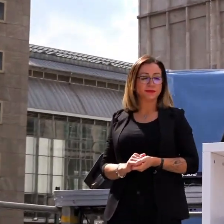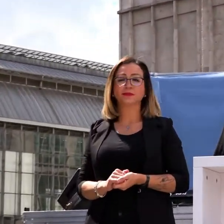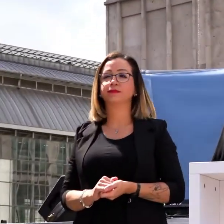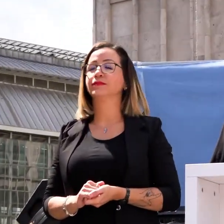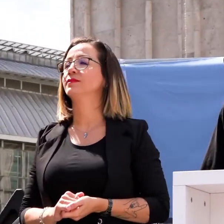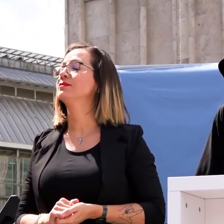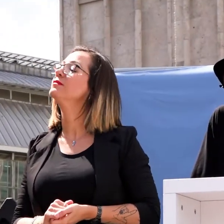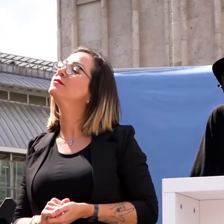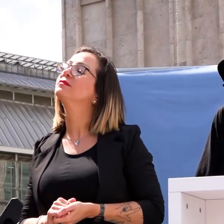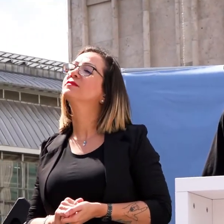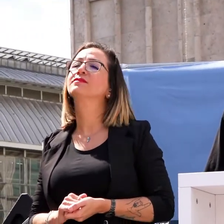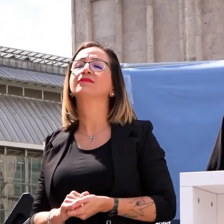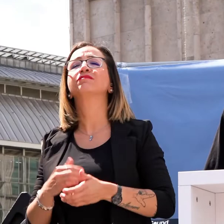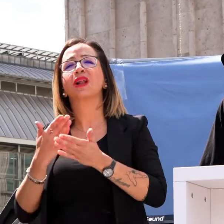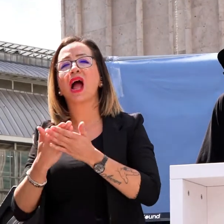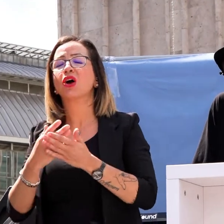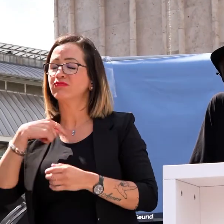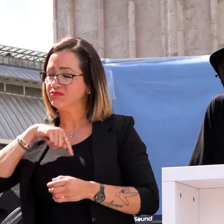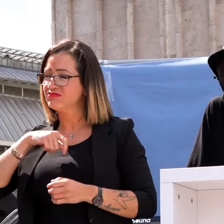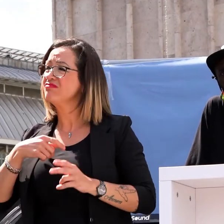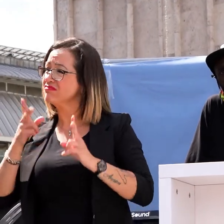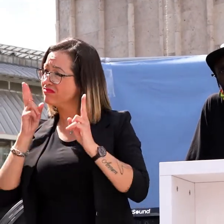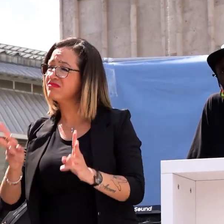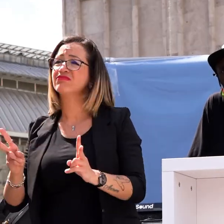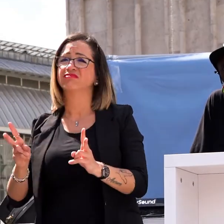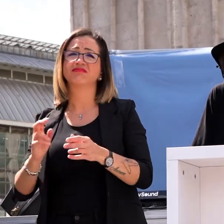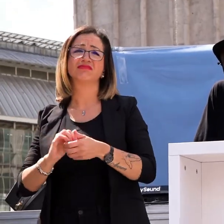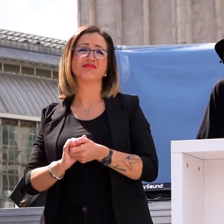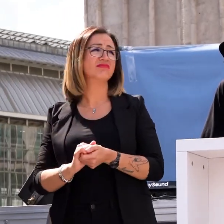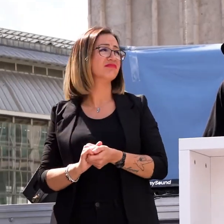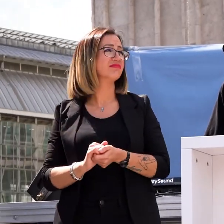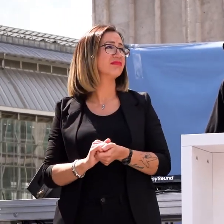Deshalb wirklich an meiner ganzen...